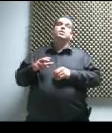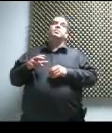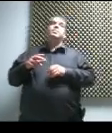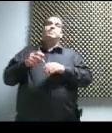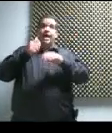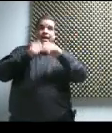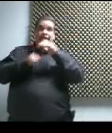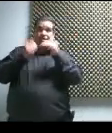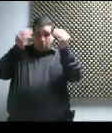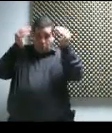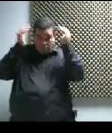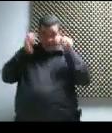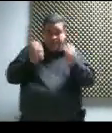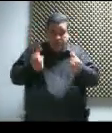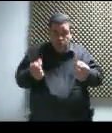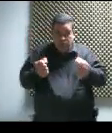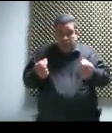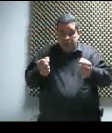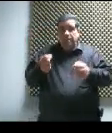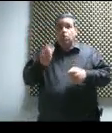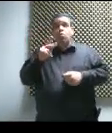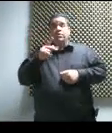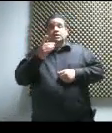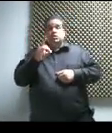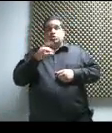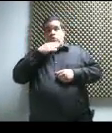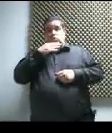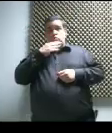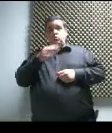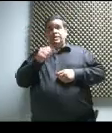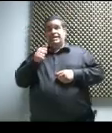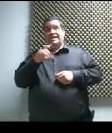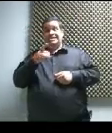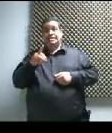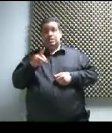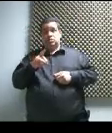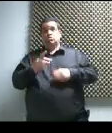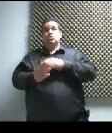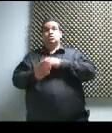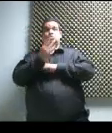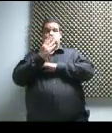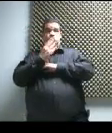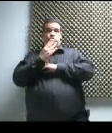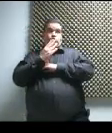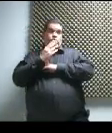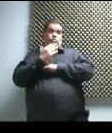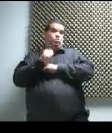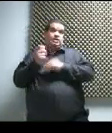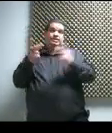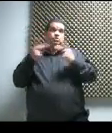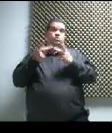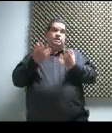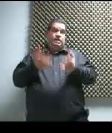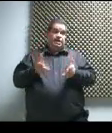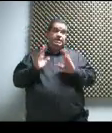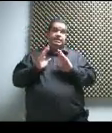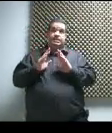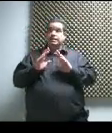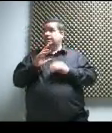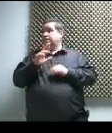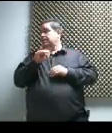agacharse, cubrirse y sujetarse el jueves 18 de octubre, 10 y 18 de la mañana. Reina, en donde quiera que usted te hace, sabes,